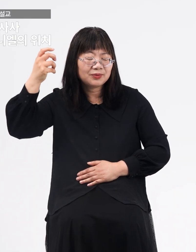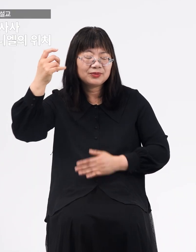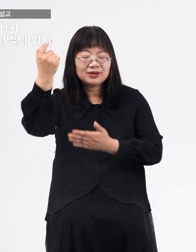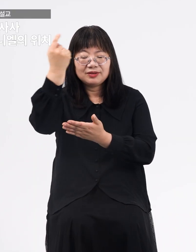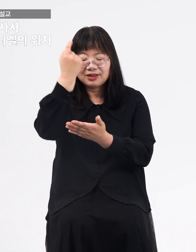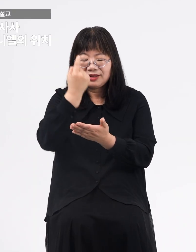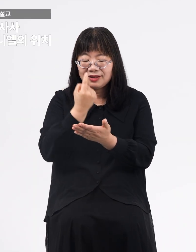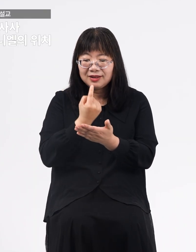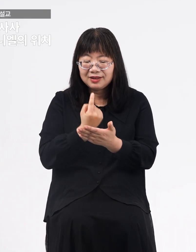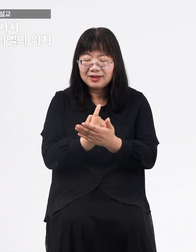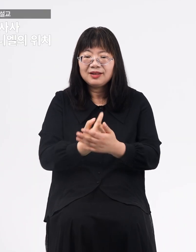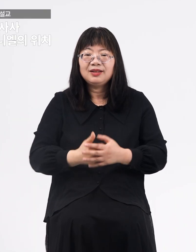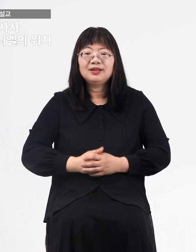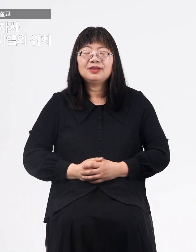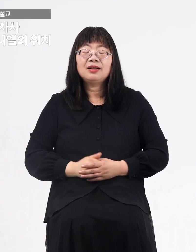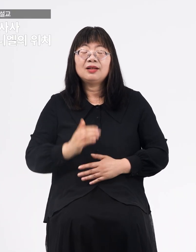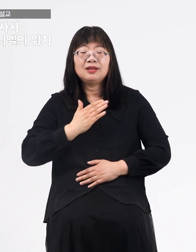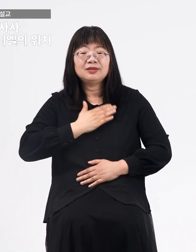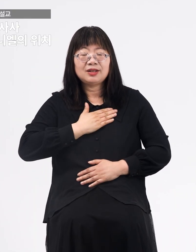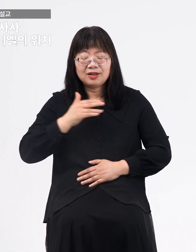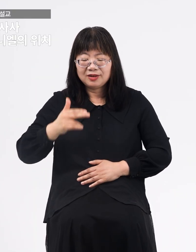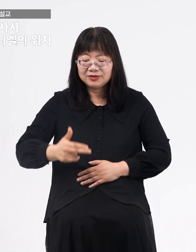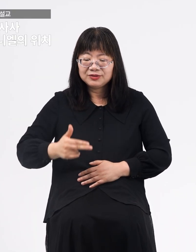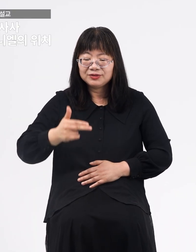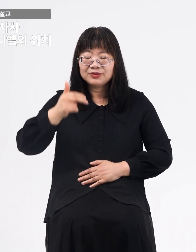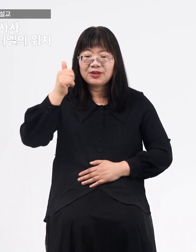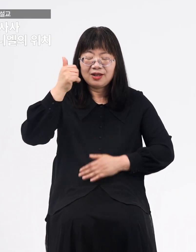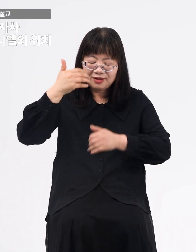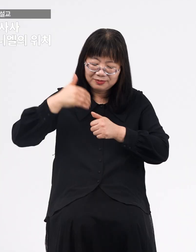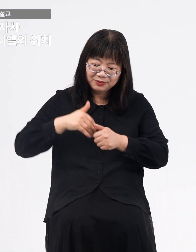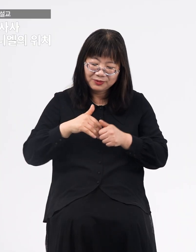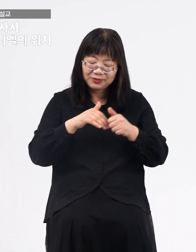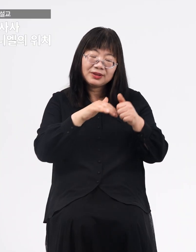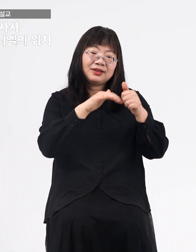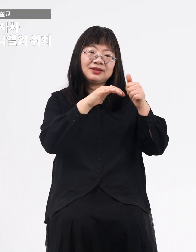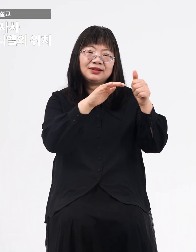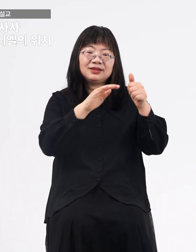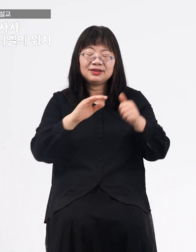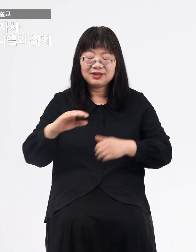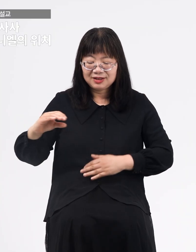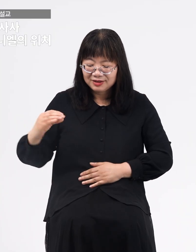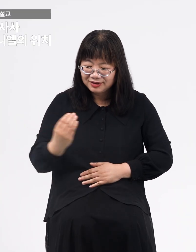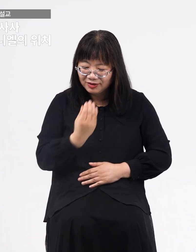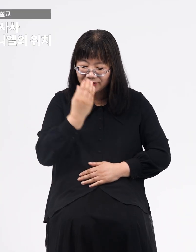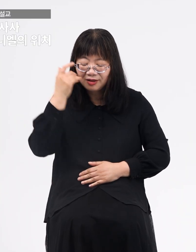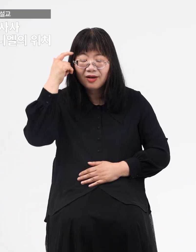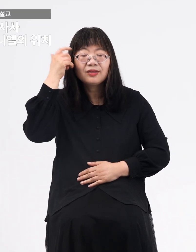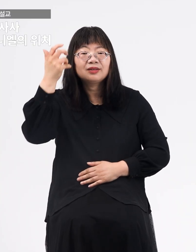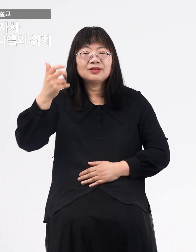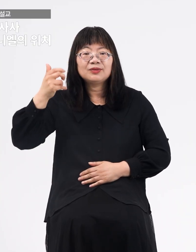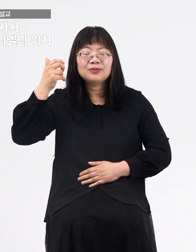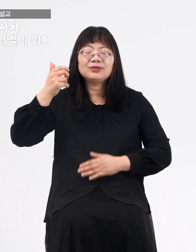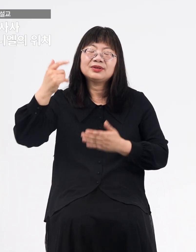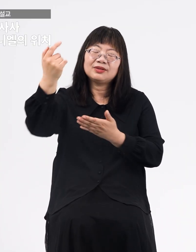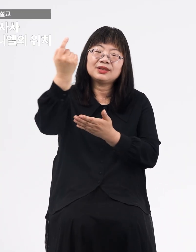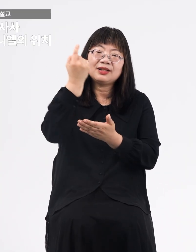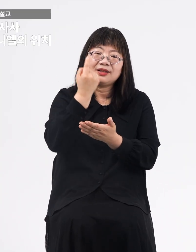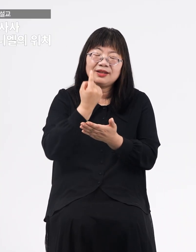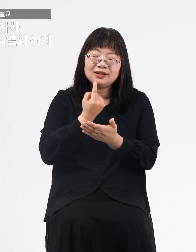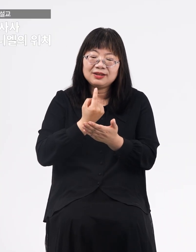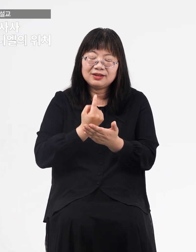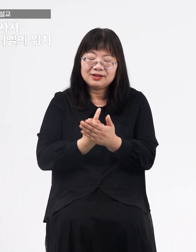성령이 오셨네. 내 주에 보내신 성령님 이 시대 한복판에 오시옵소서.